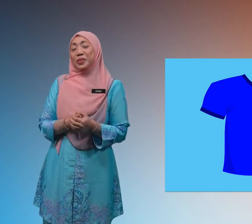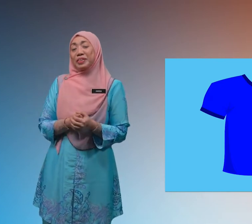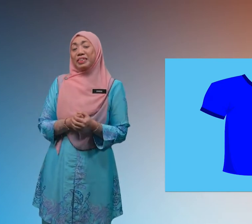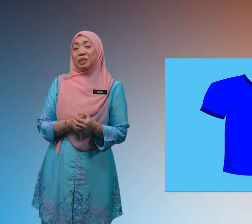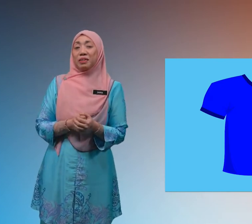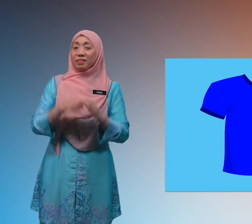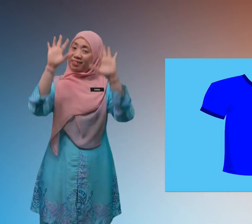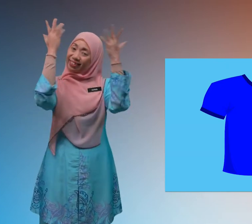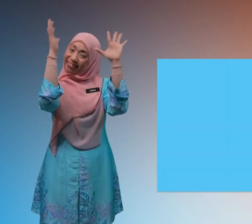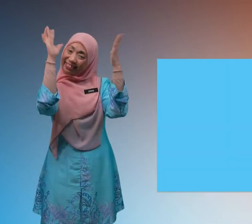Bagus.